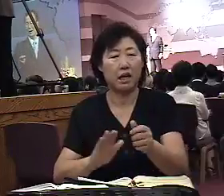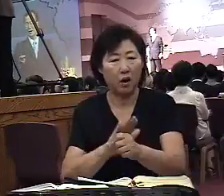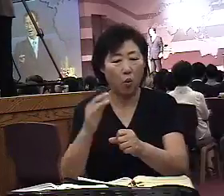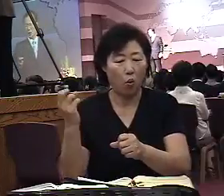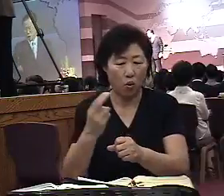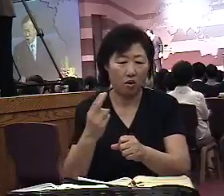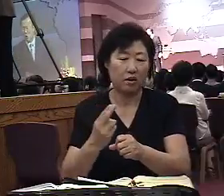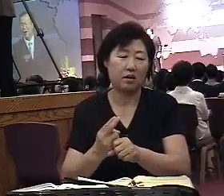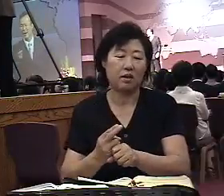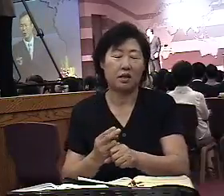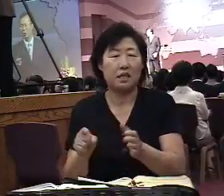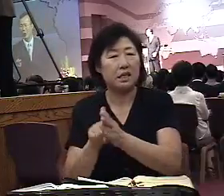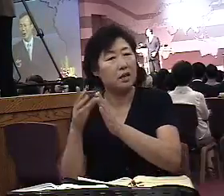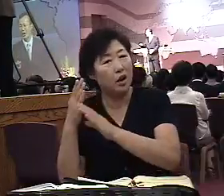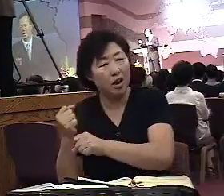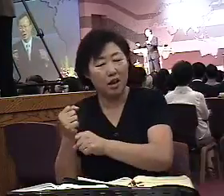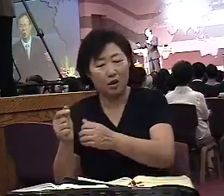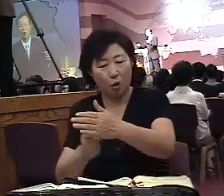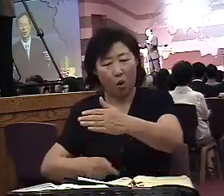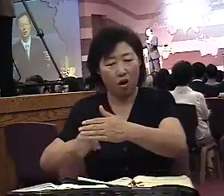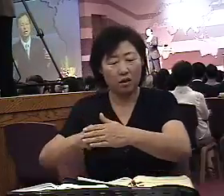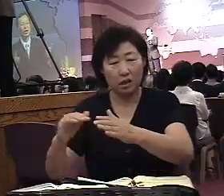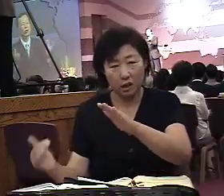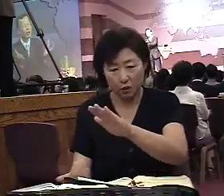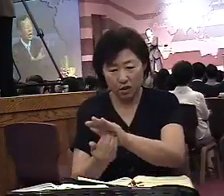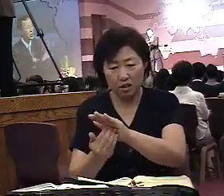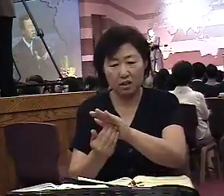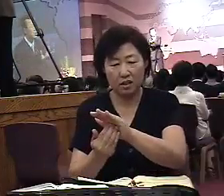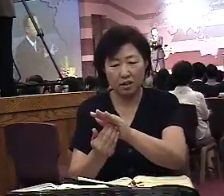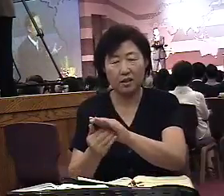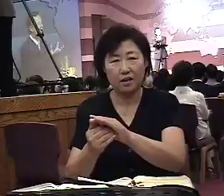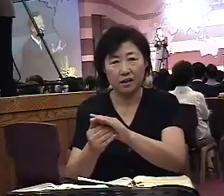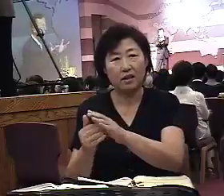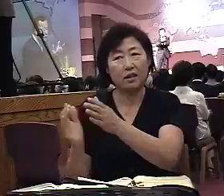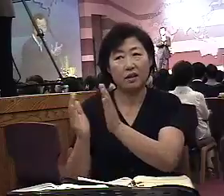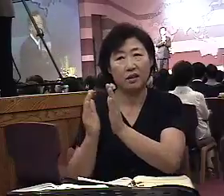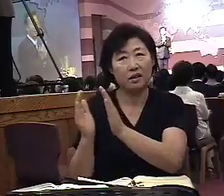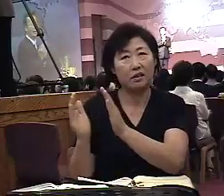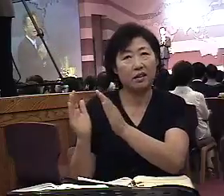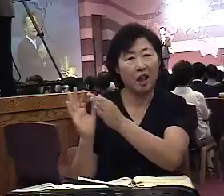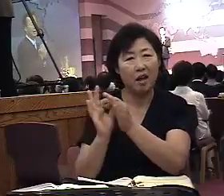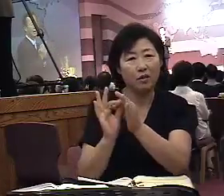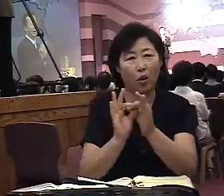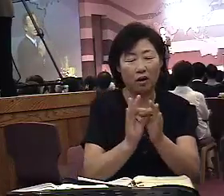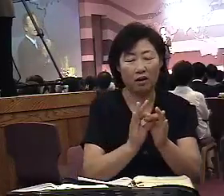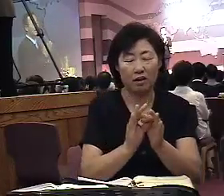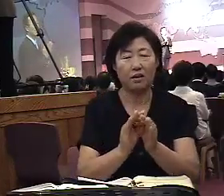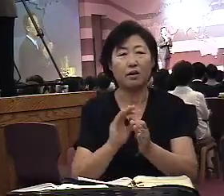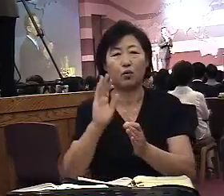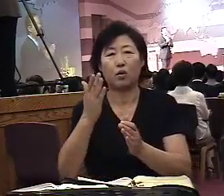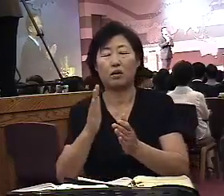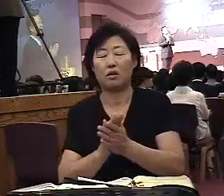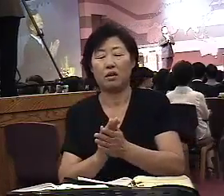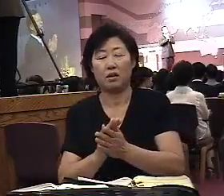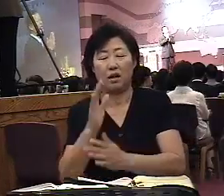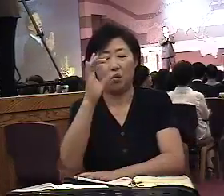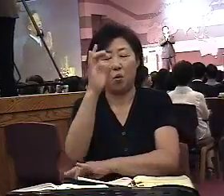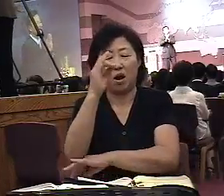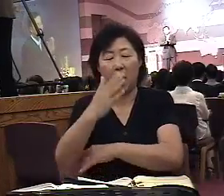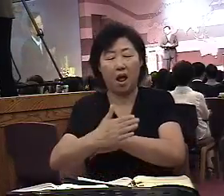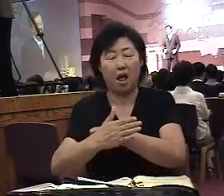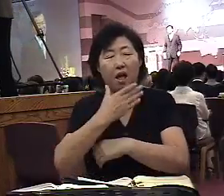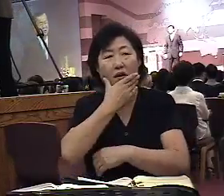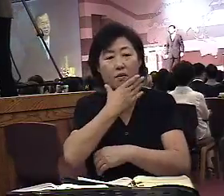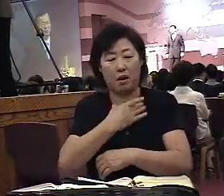사랑과 신뢰 가운데 이루어지는 relationship 관계입니다. 하나님께서 원래 아브라함을